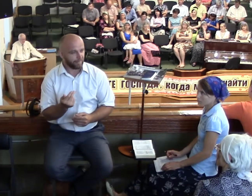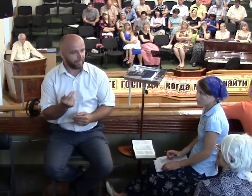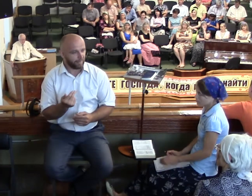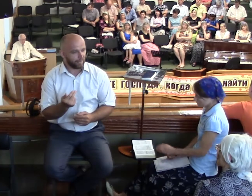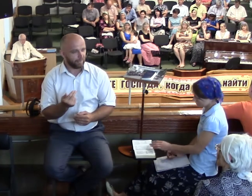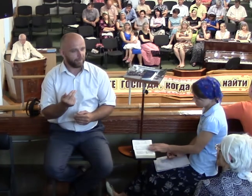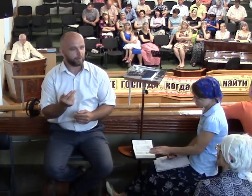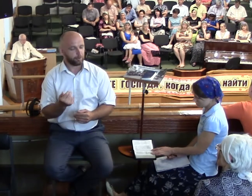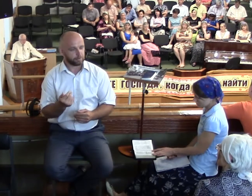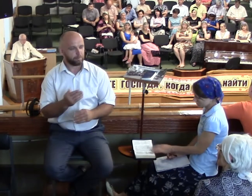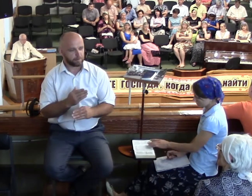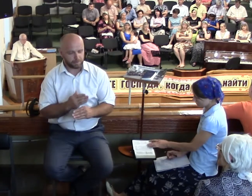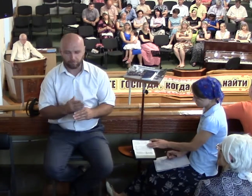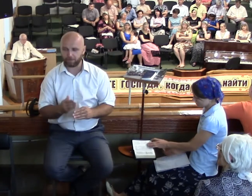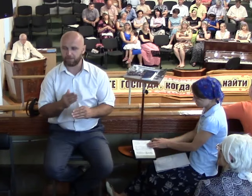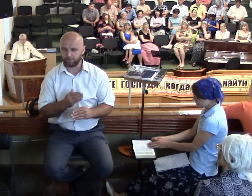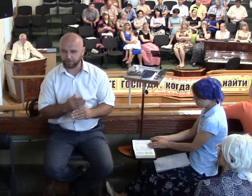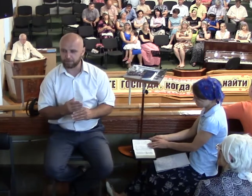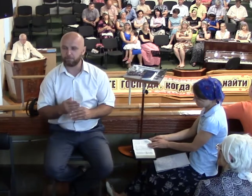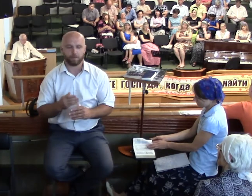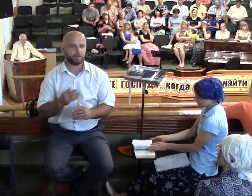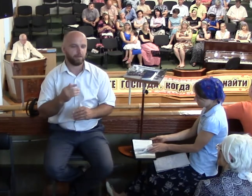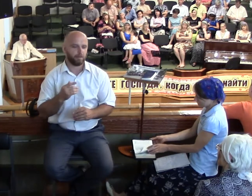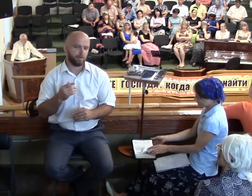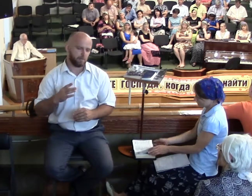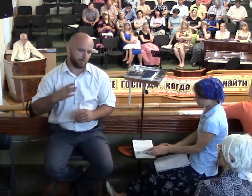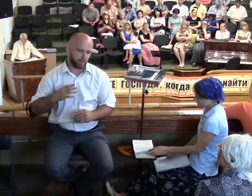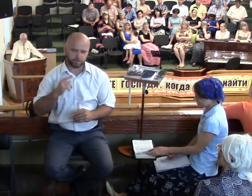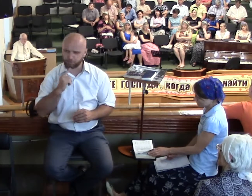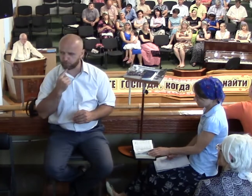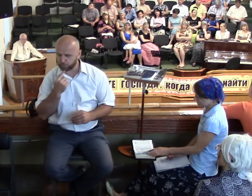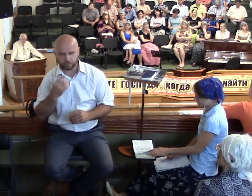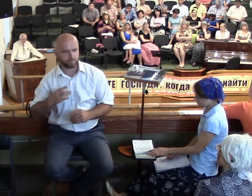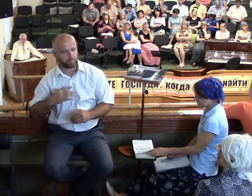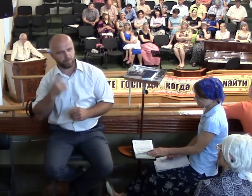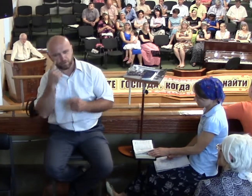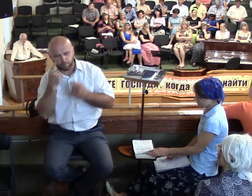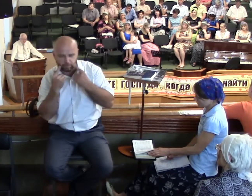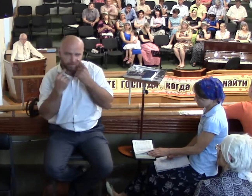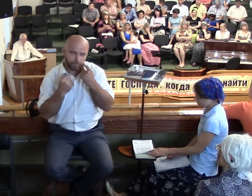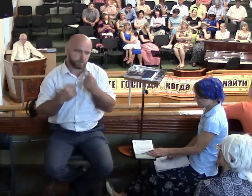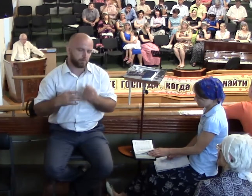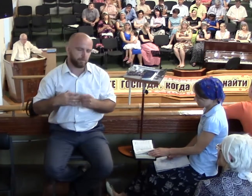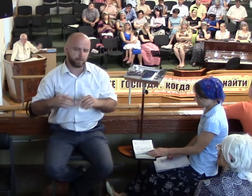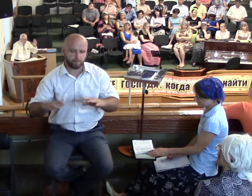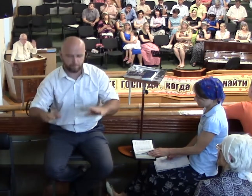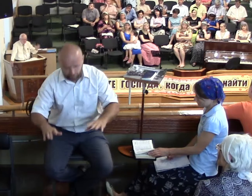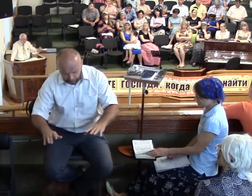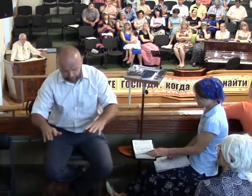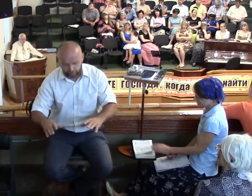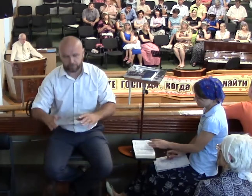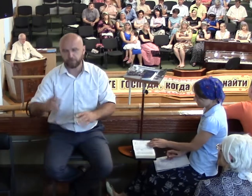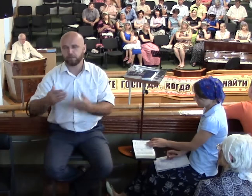в свое время восхищался многими скульптурами, изделиями древности. Как можно было сделать? Ну, стоит